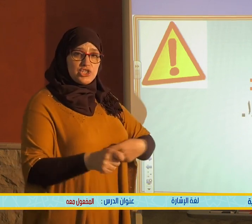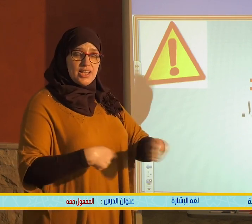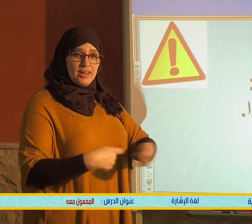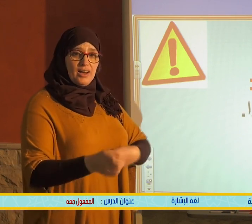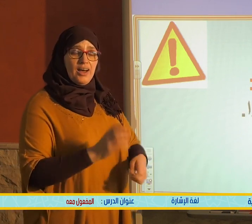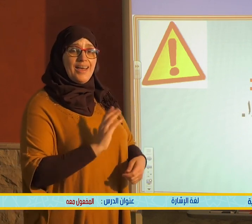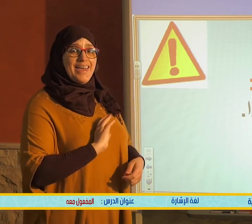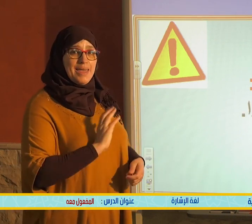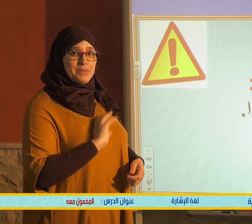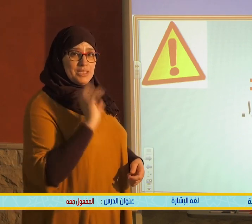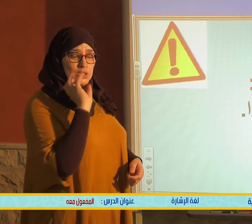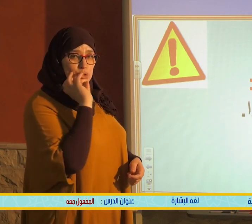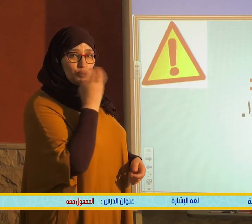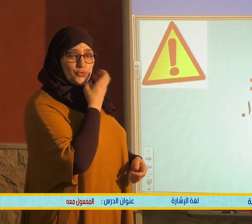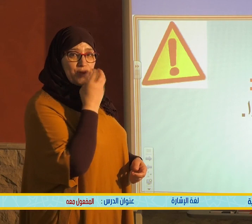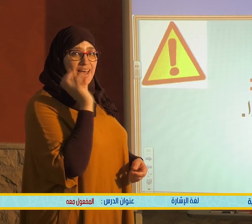اشترى أبي تفاحا